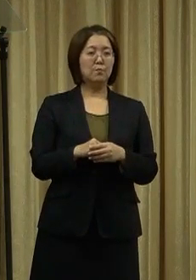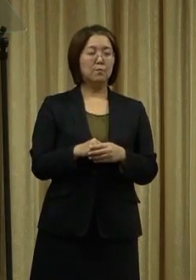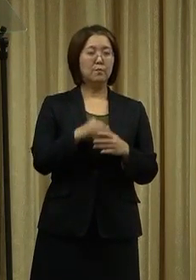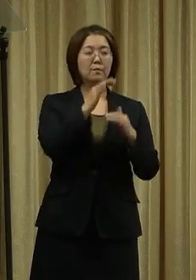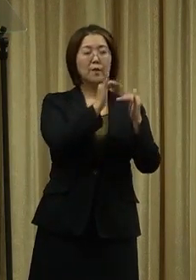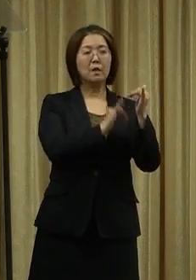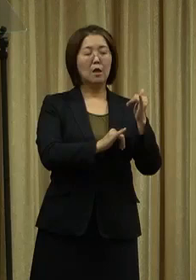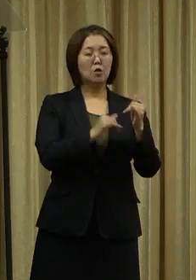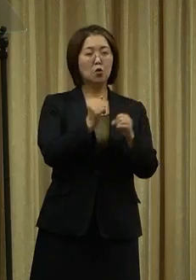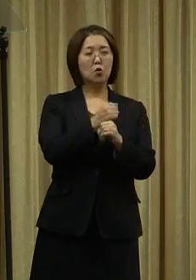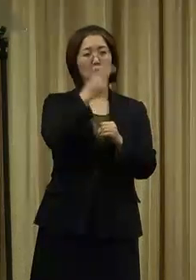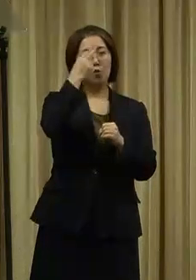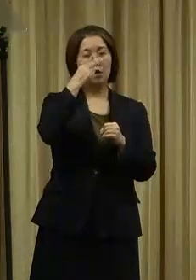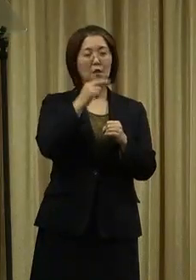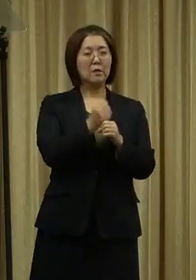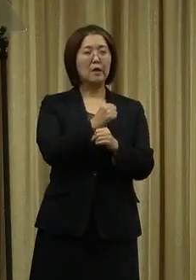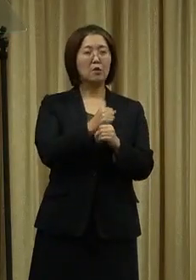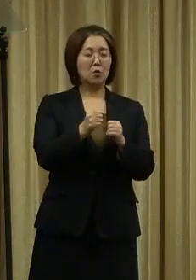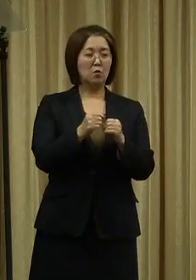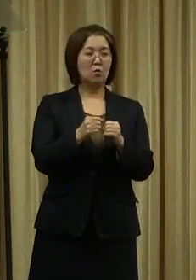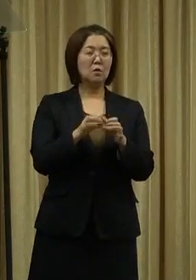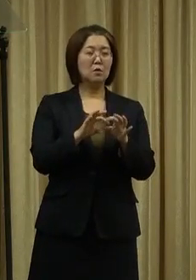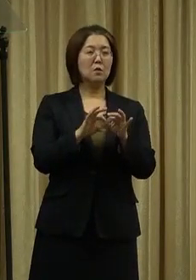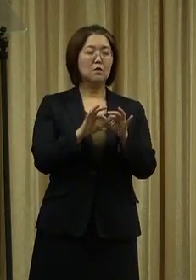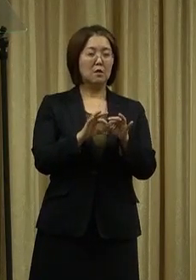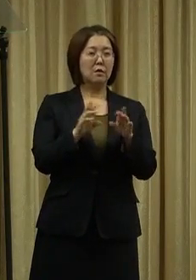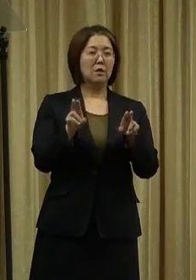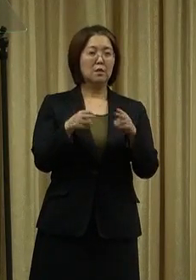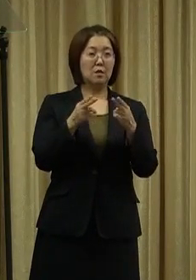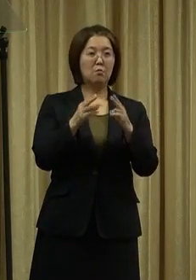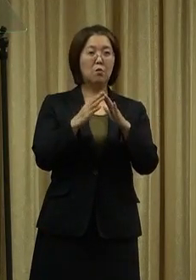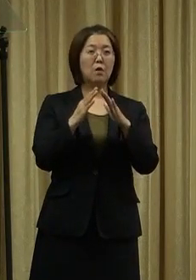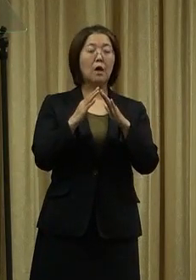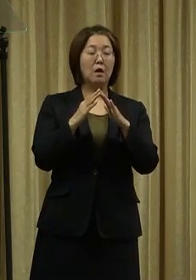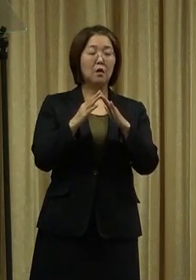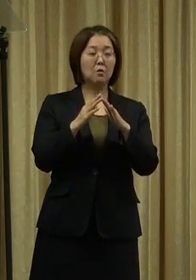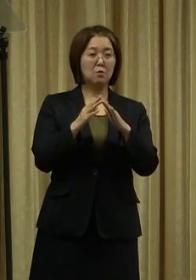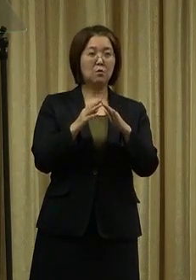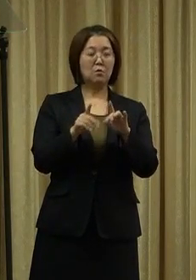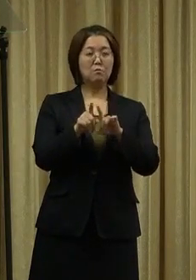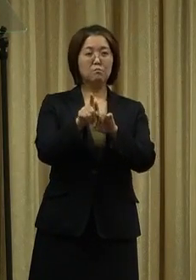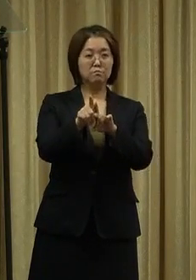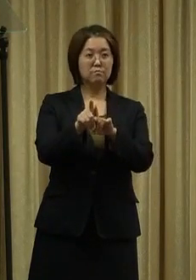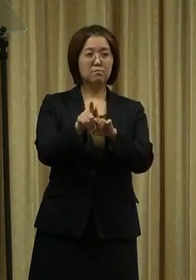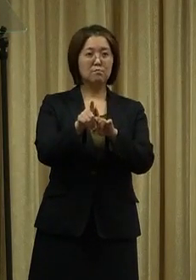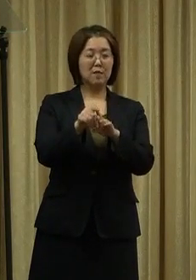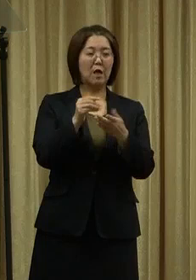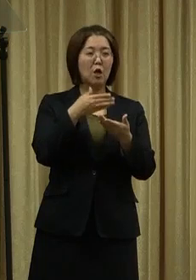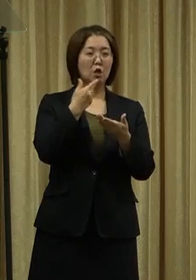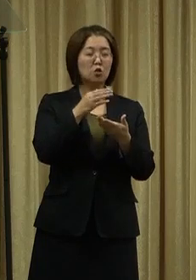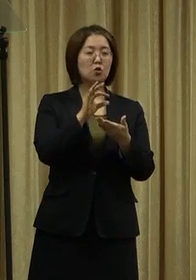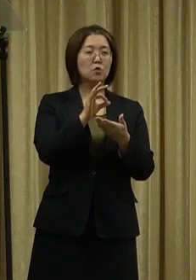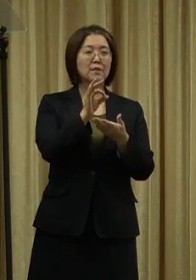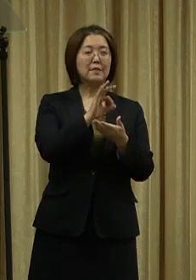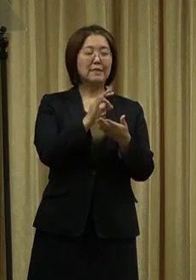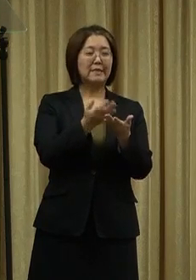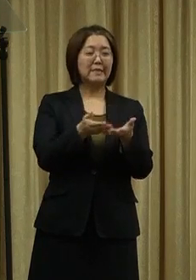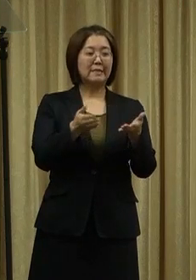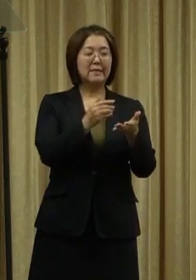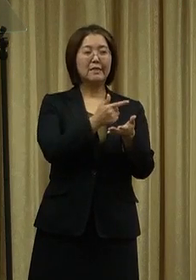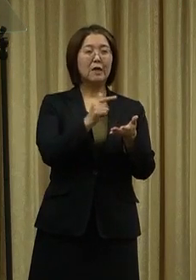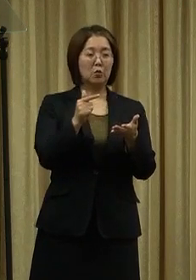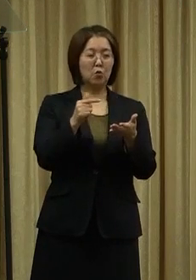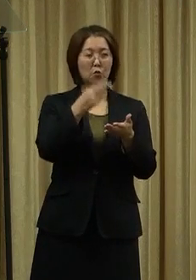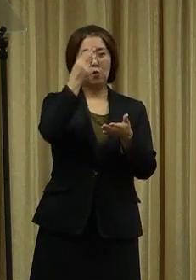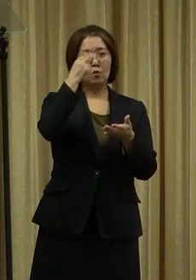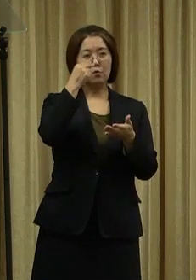伝統工芸産業の振興ですが専門家の伴走による支援に加えて新たに食器などの食分野の伝統工芸